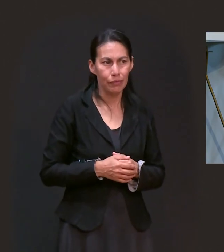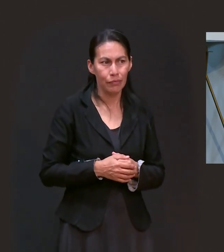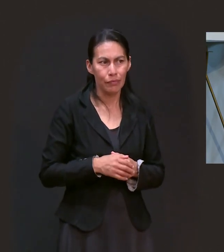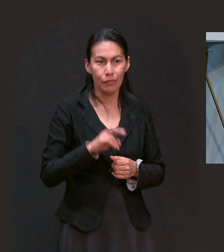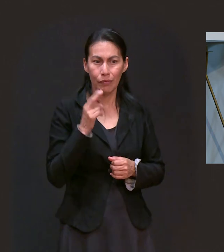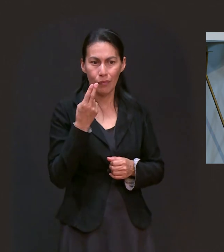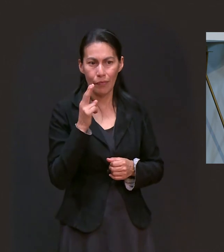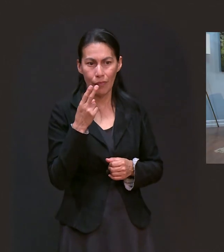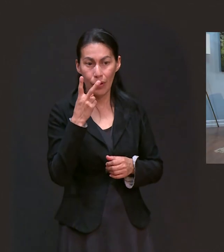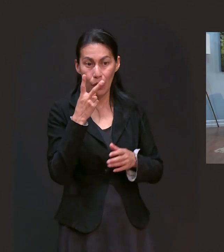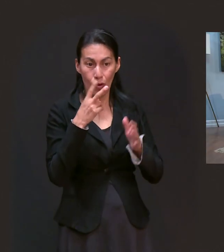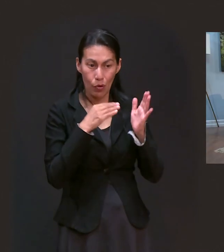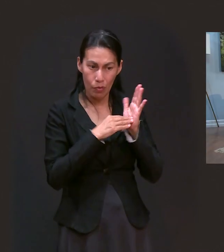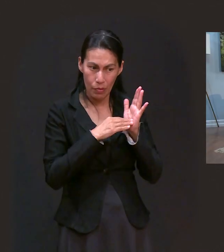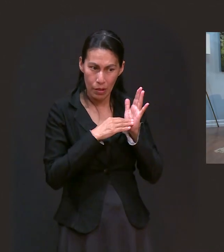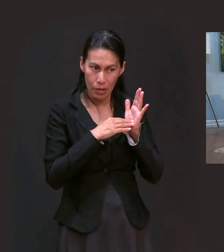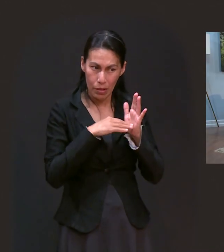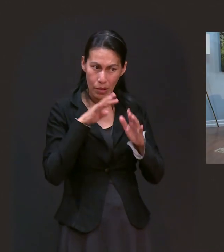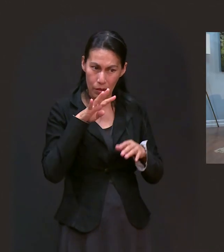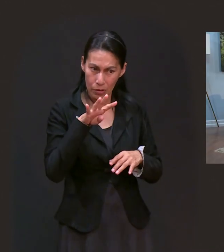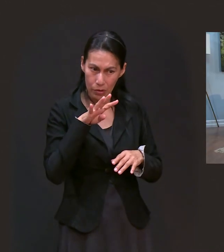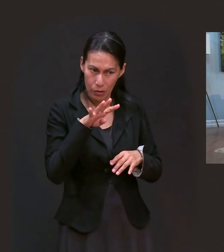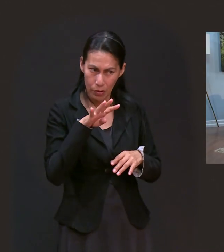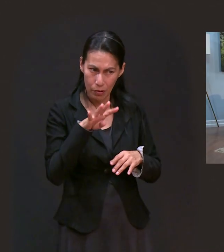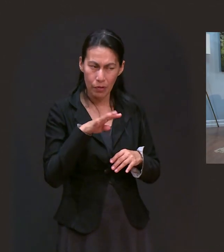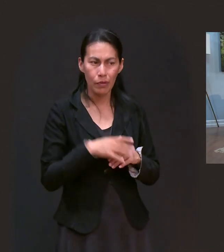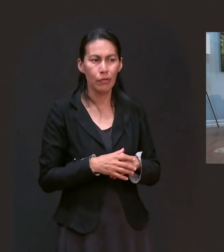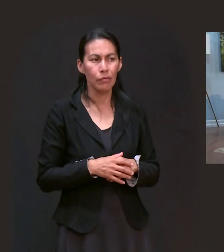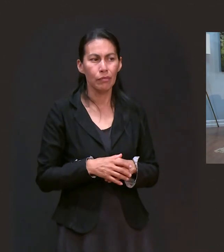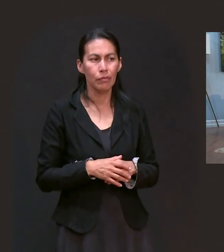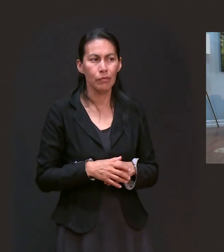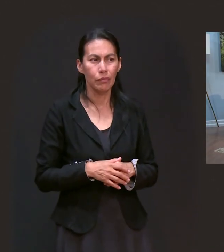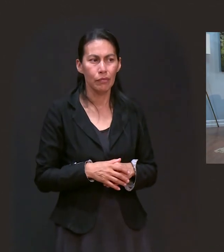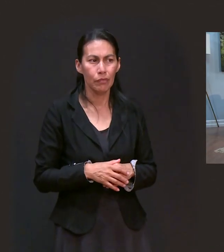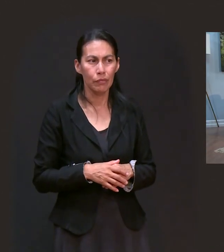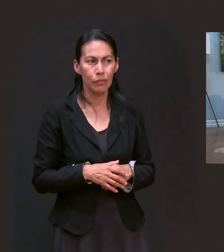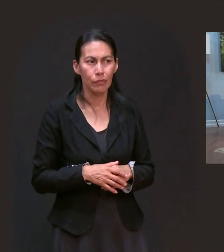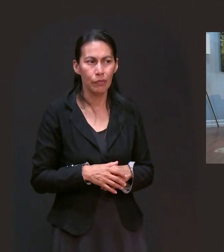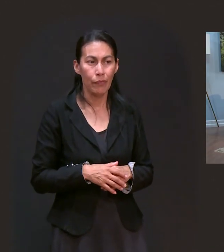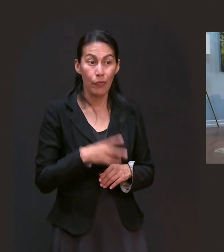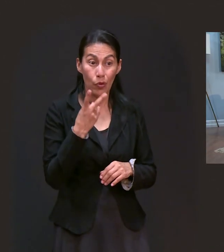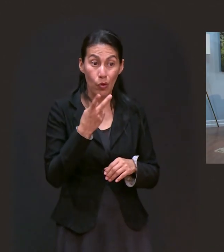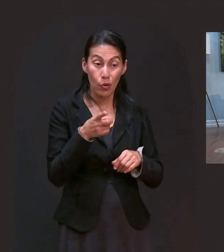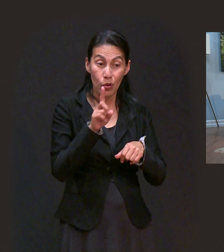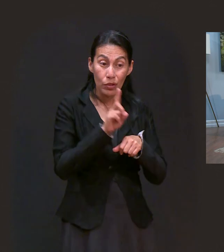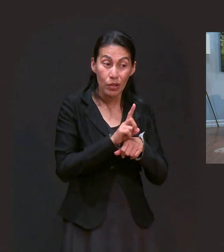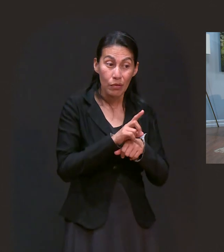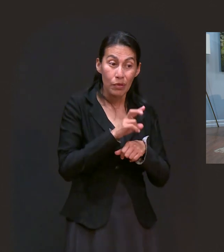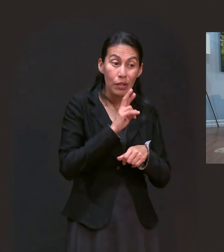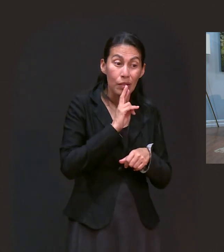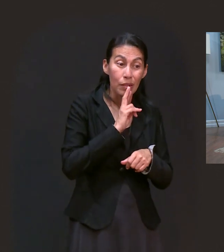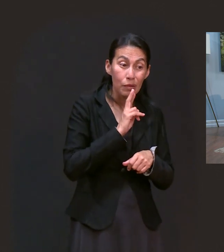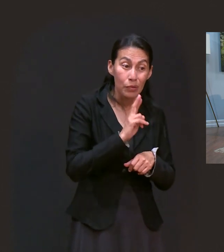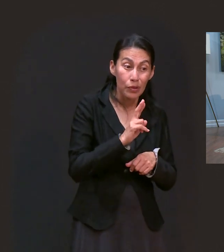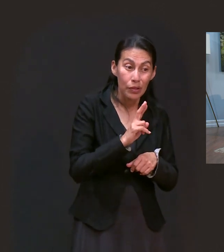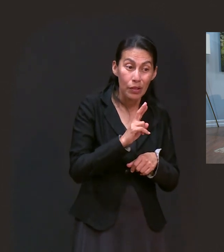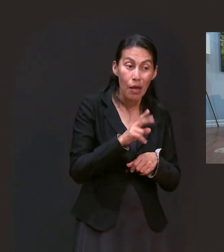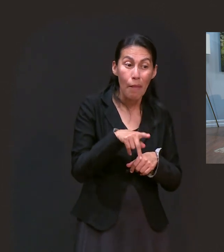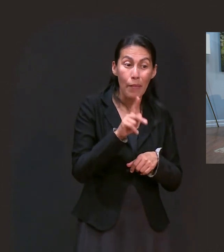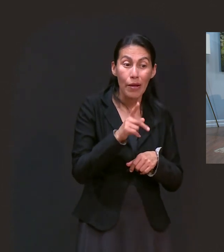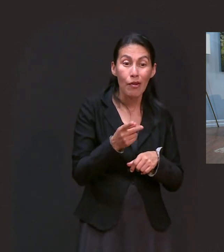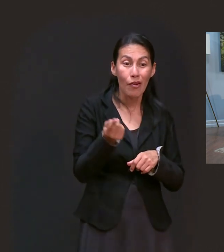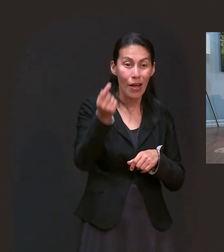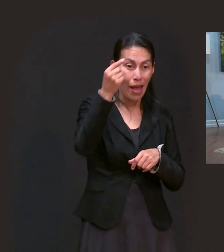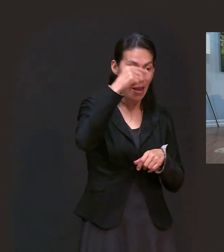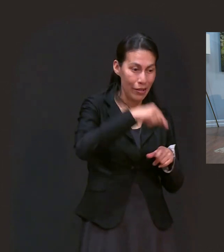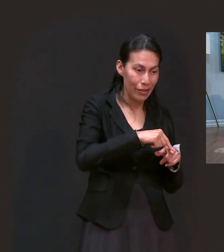distancias ya ante la cuando eso fue noviembre de 2019 estamos hablando de lo que decía los vídeos dos días